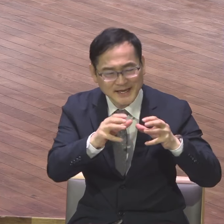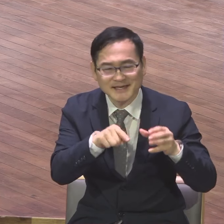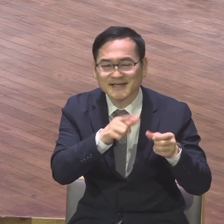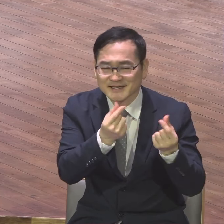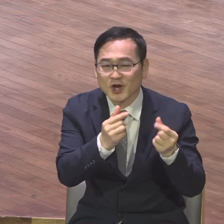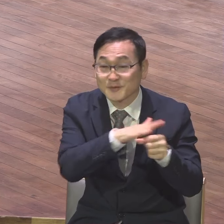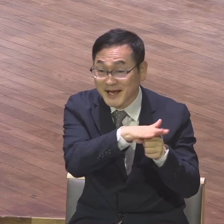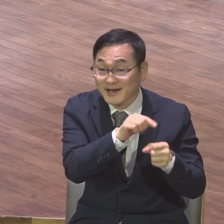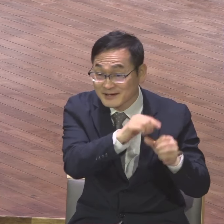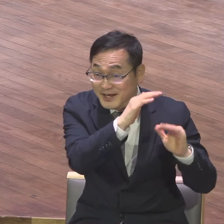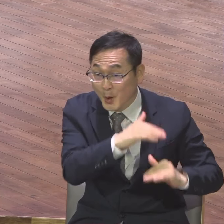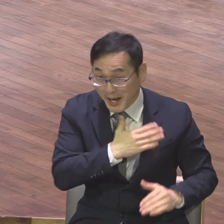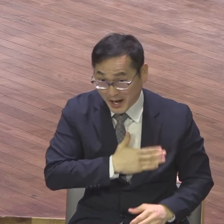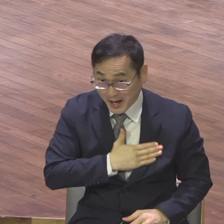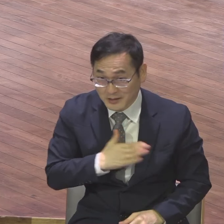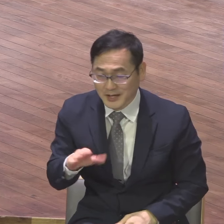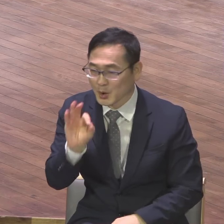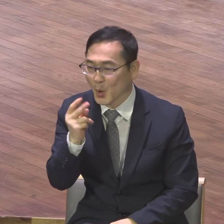두 구절이 3장